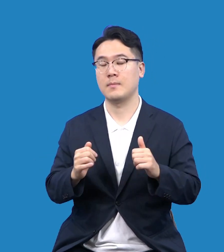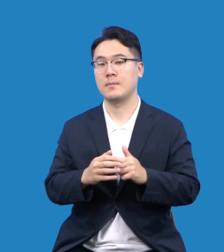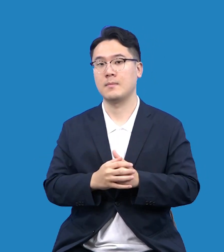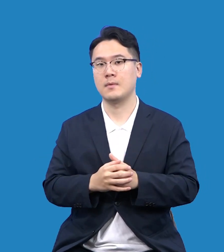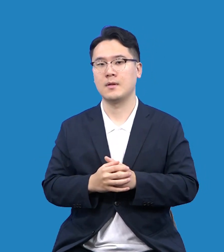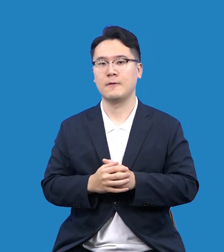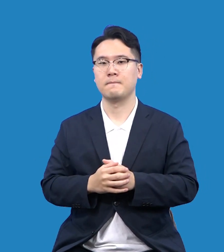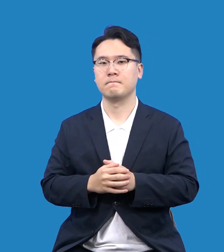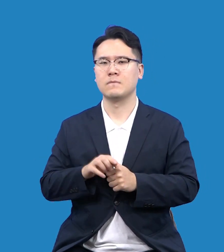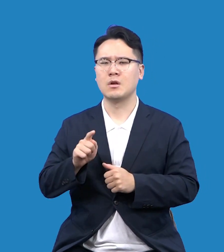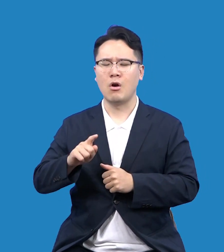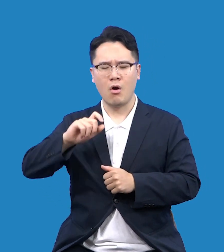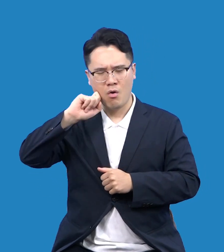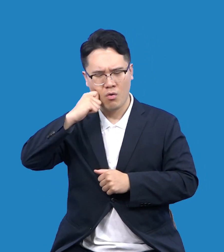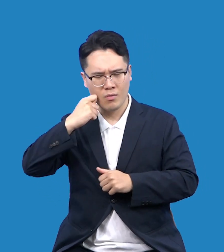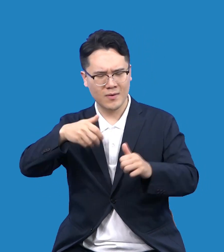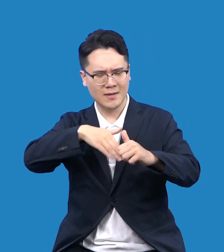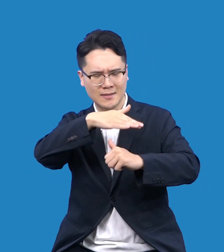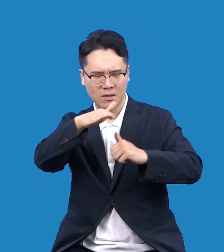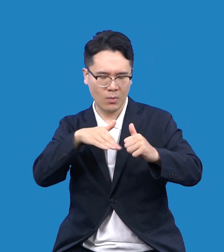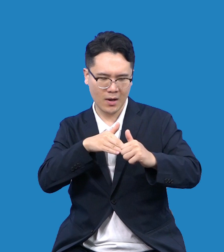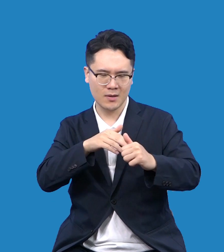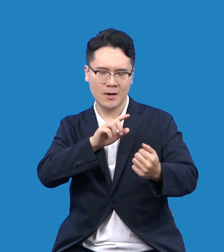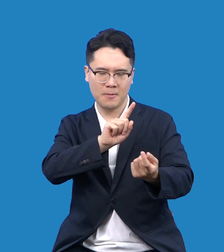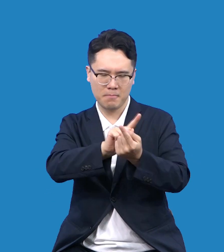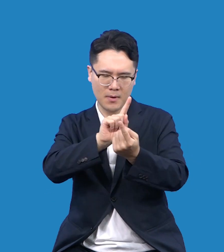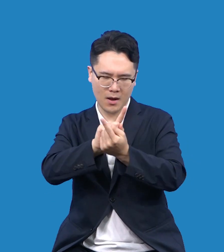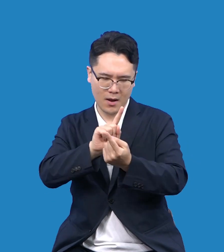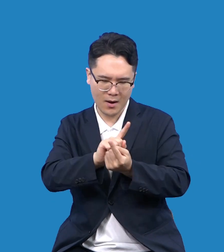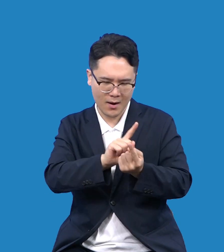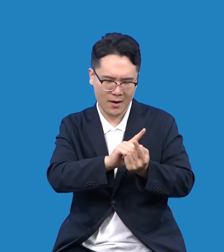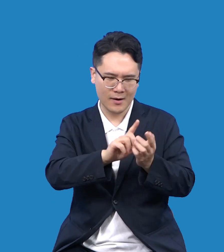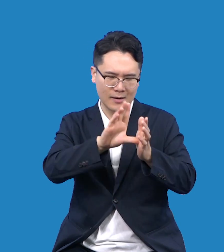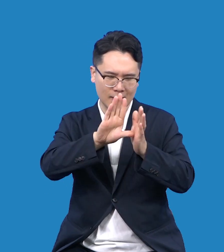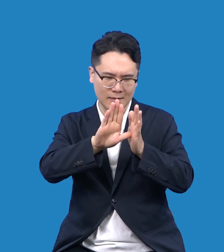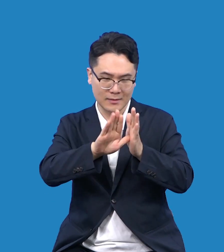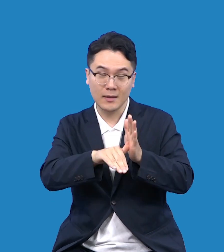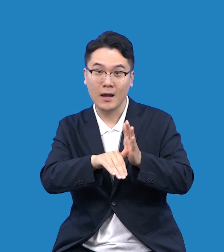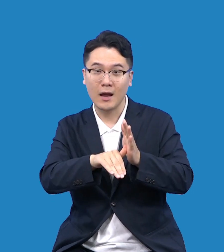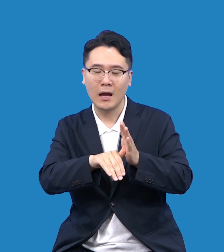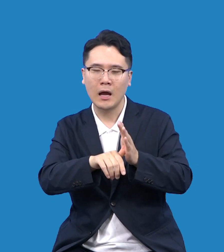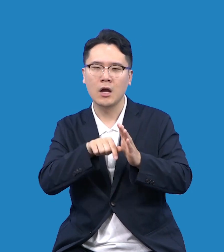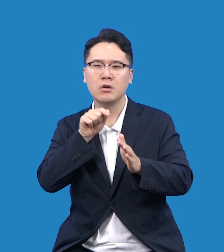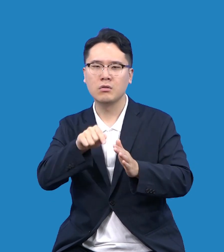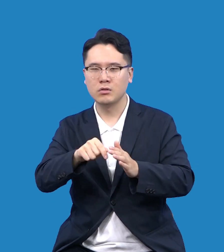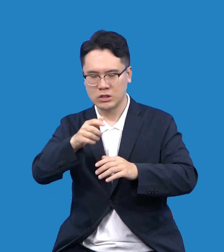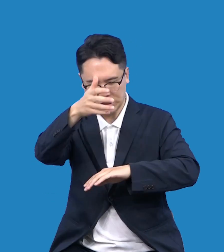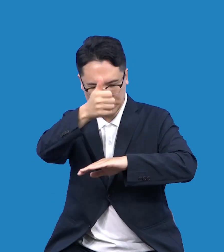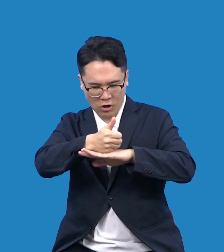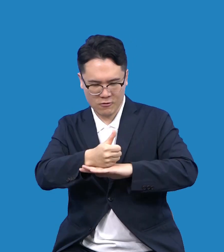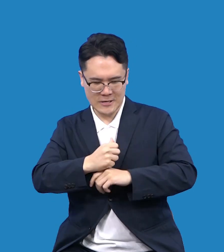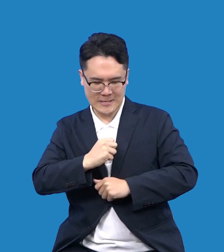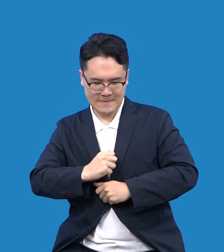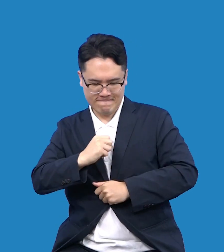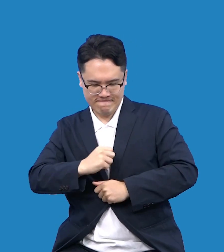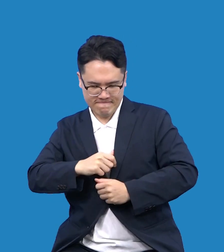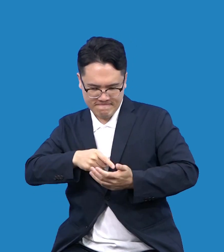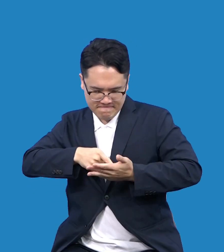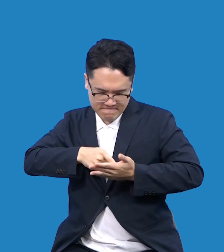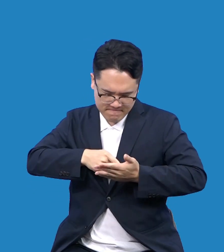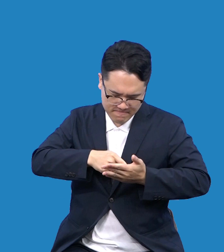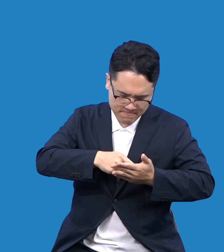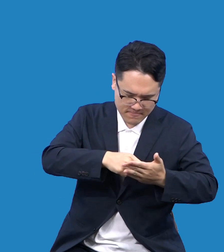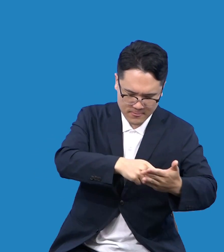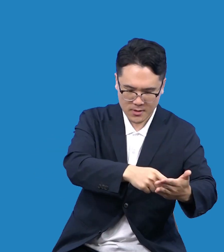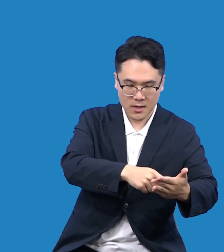시련과 역경이 있지만 그것을 마침내 극복하고 승리의 자리에 서는 사람을